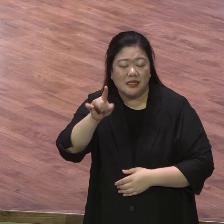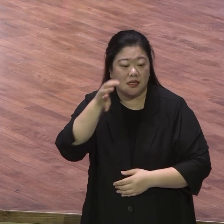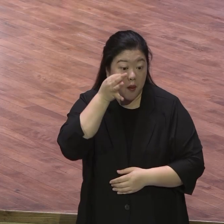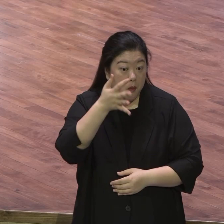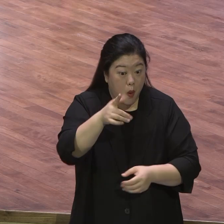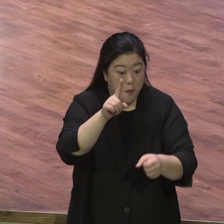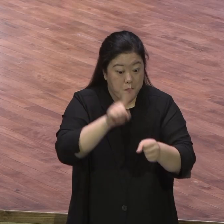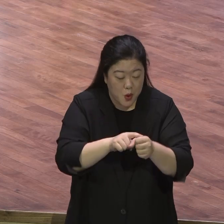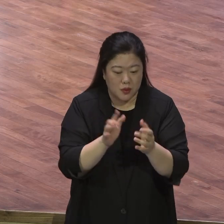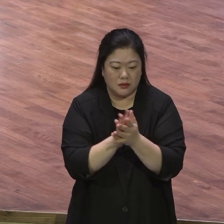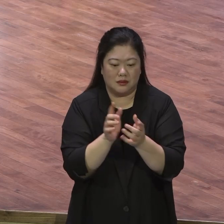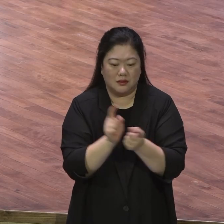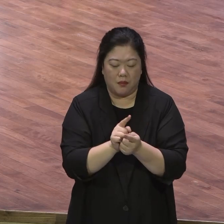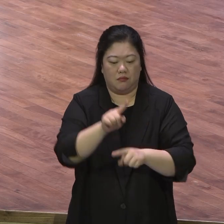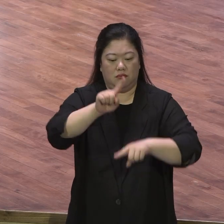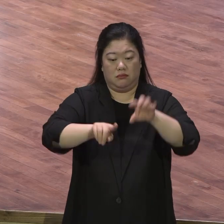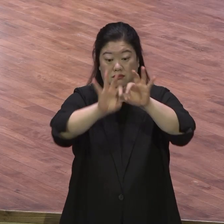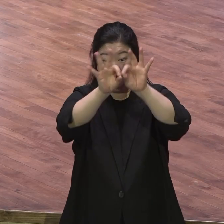거다